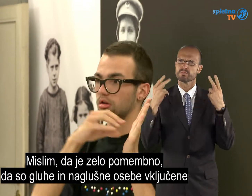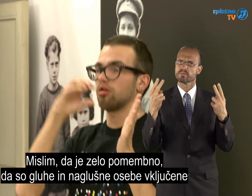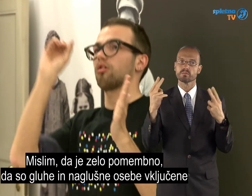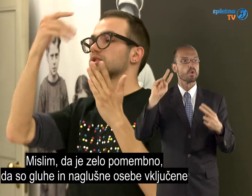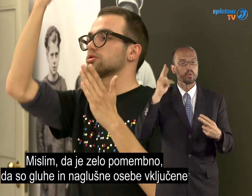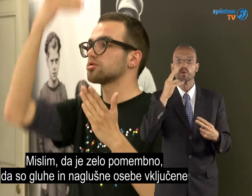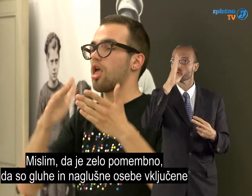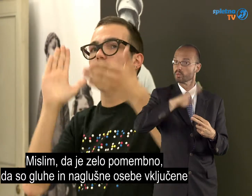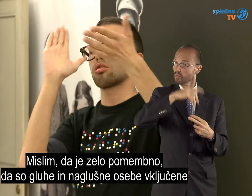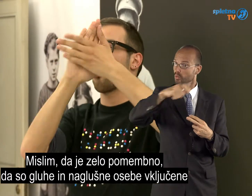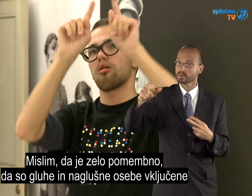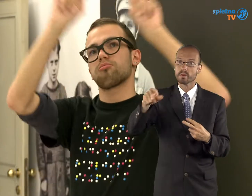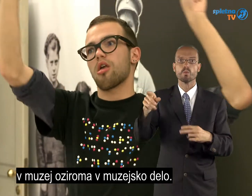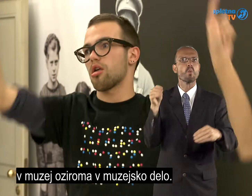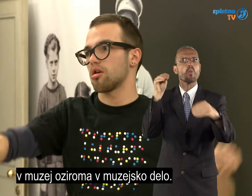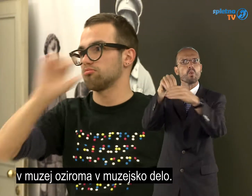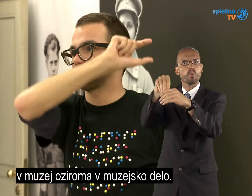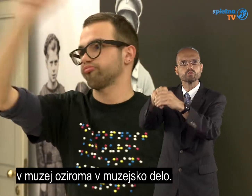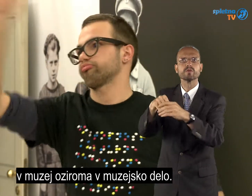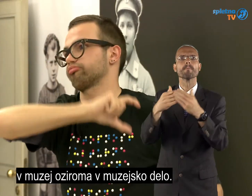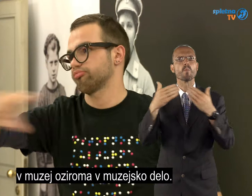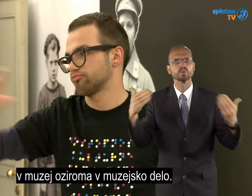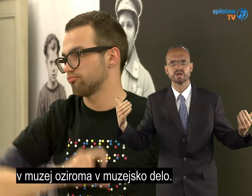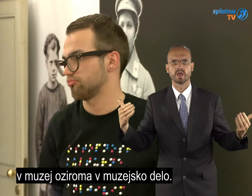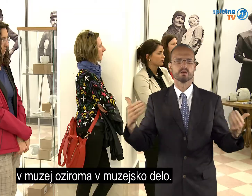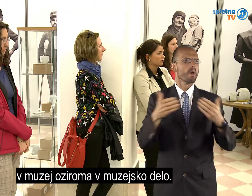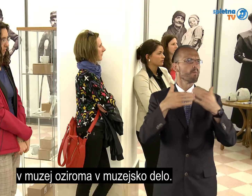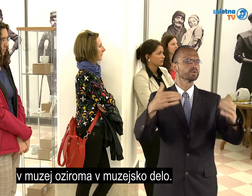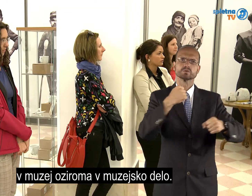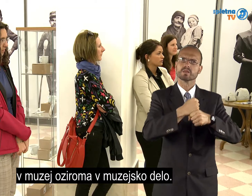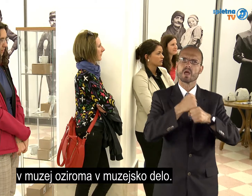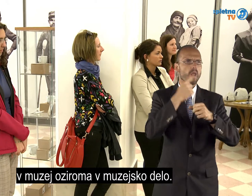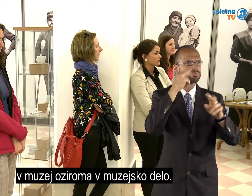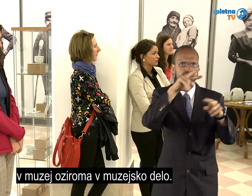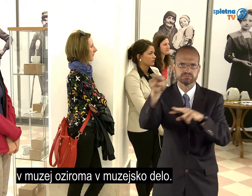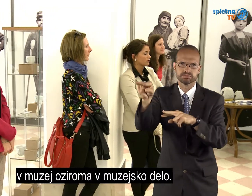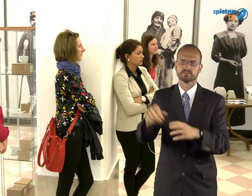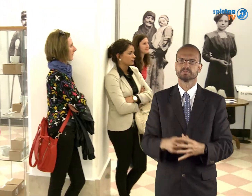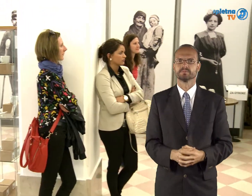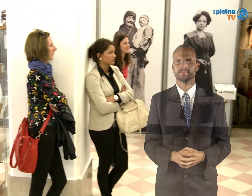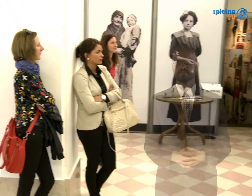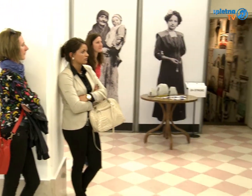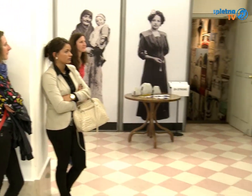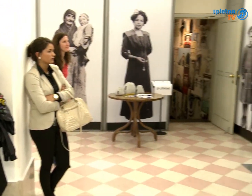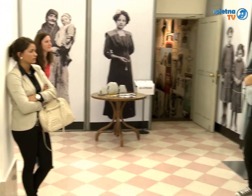gluhe in naglušne osebe vključene v muzej, v muzejsko delo.